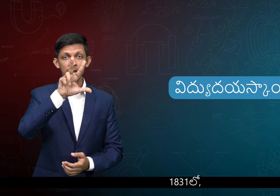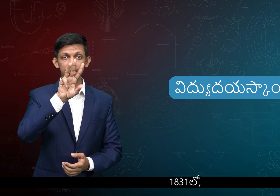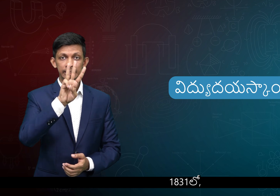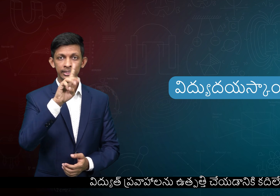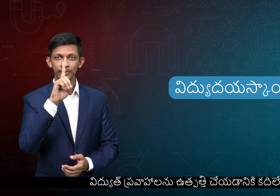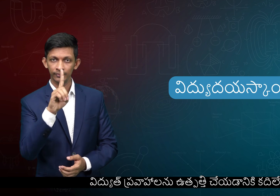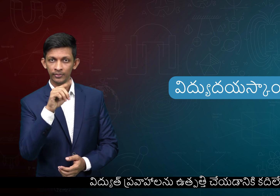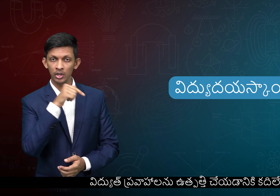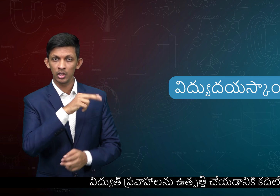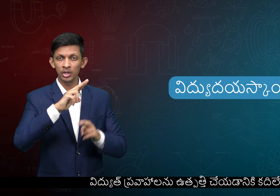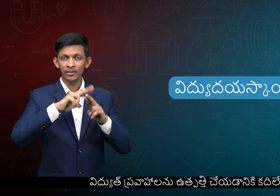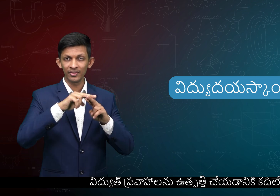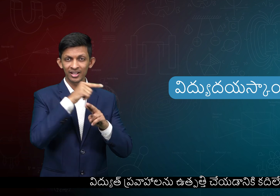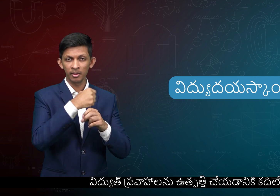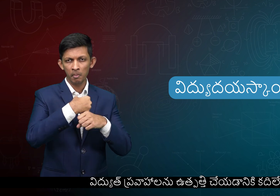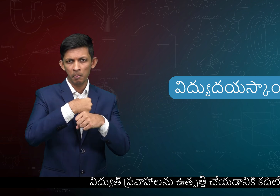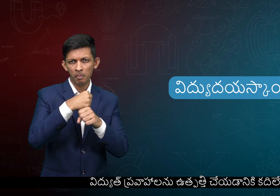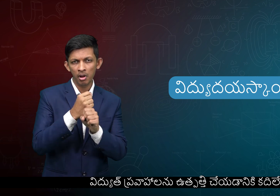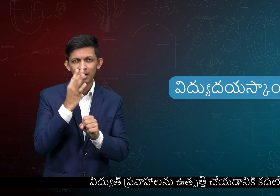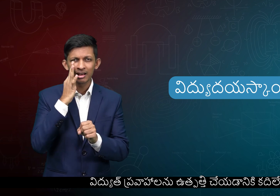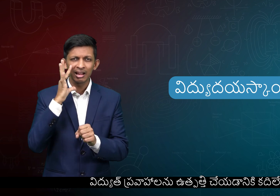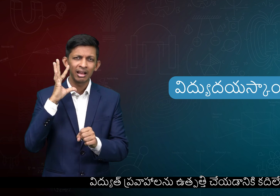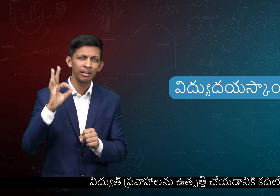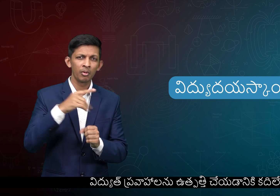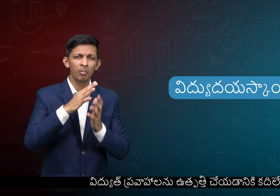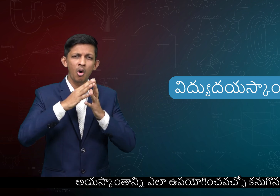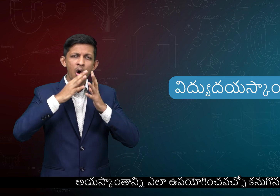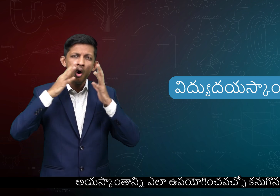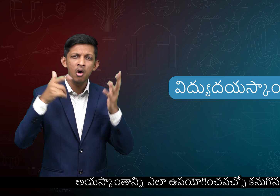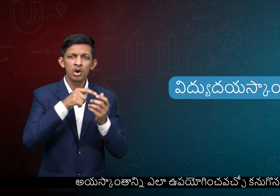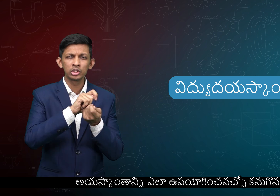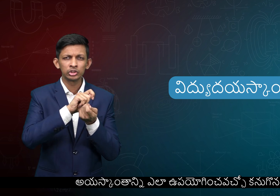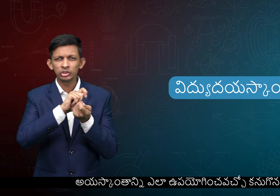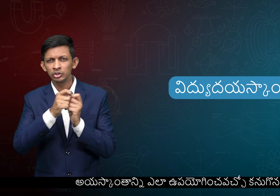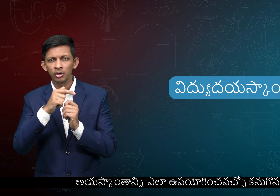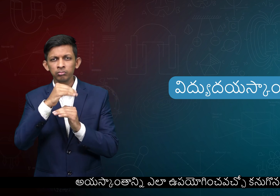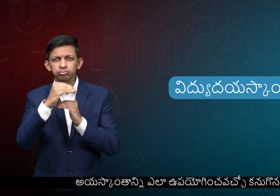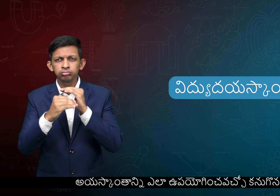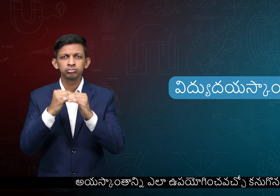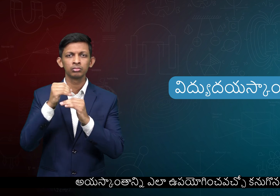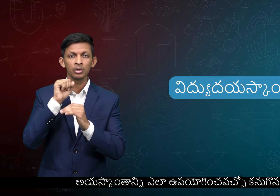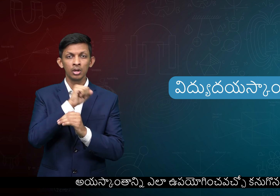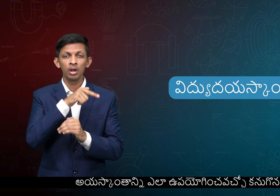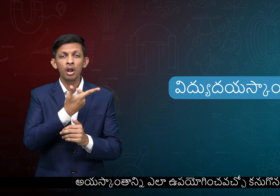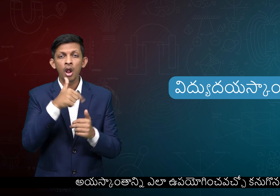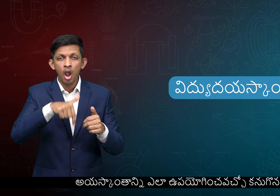1831లో విద్యుత్ ప్రవాహాలను ఉత్పత్తి చేయడానికి కదిలే అయస్కాంతాన్ని ఎలా ఉపయోగించవచ్చో కనుగొనడం